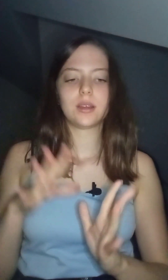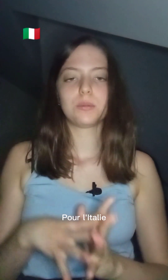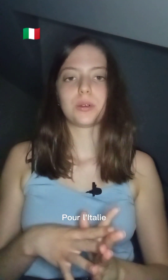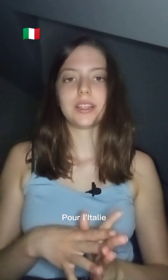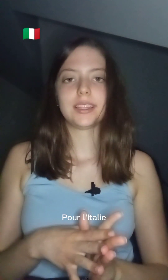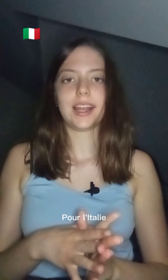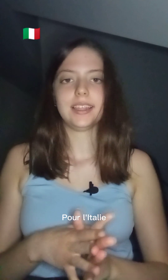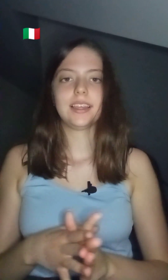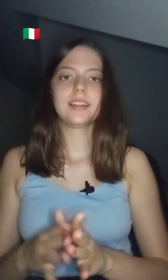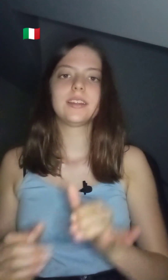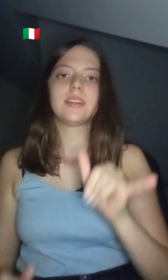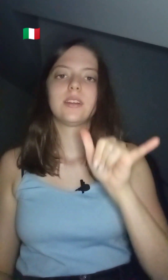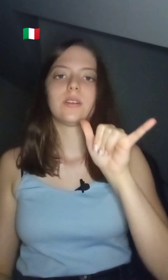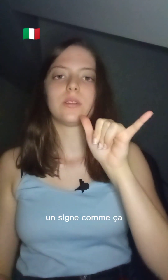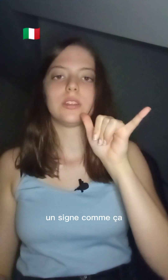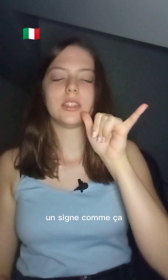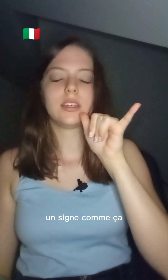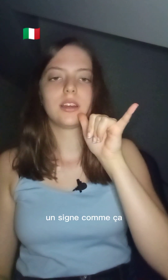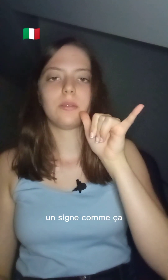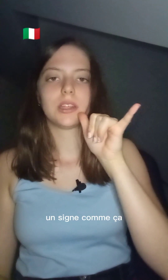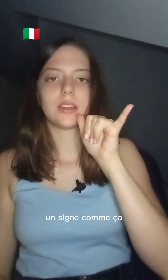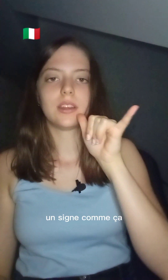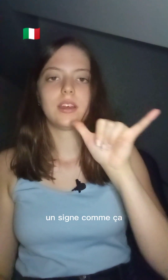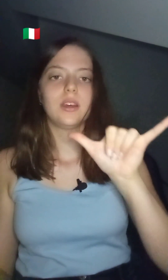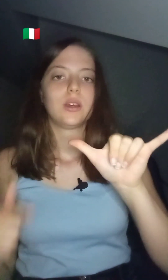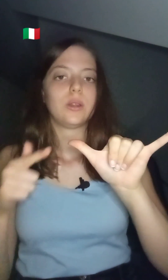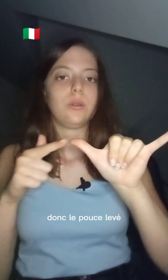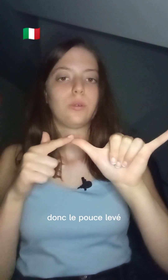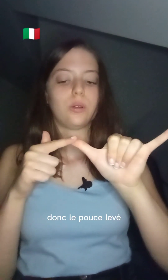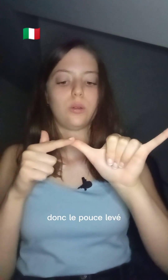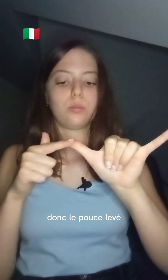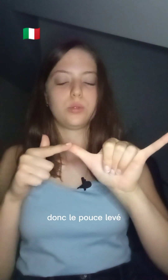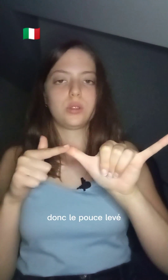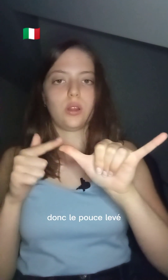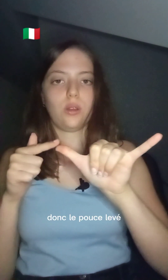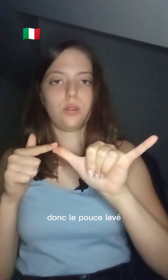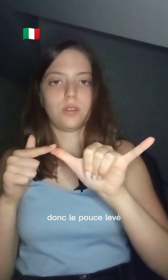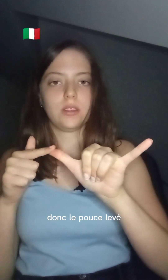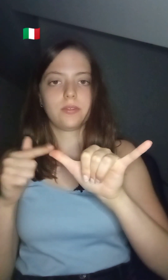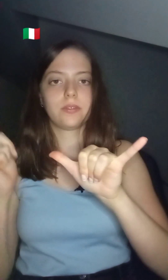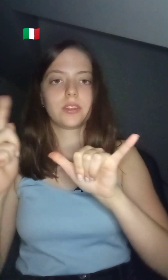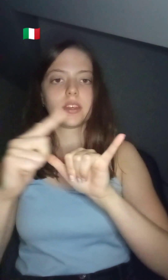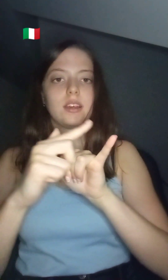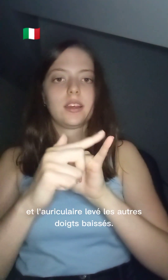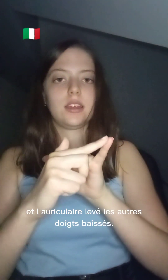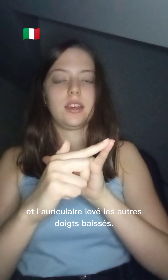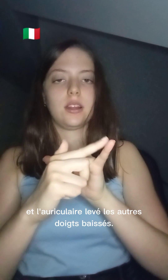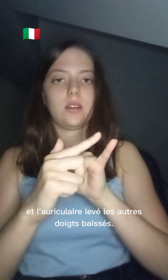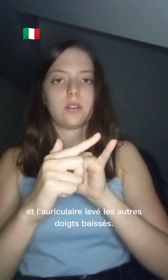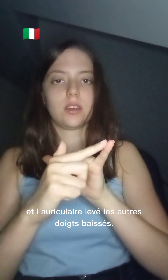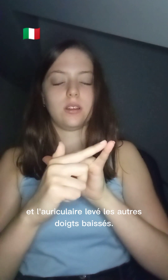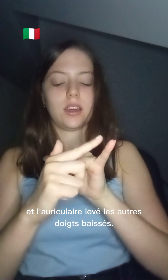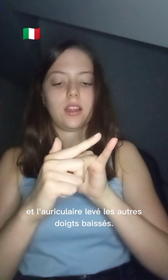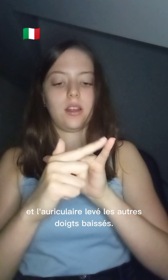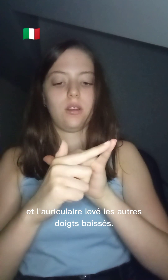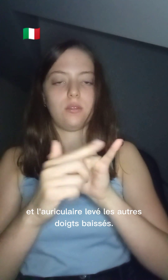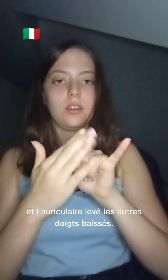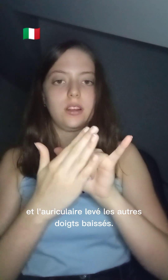Pour l'Italie, on signe comme ça. Donc le pouce levé et l'auriculaire levé, les